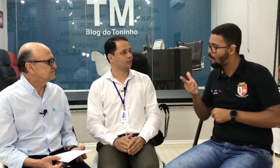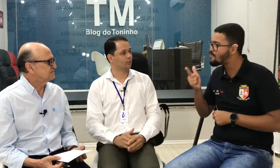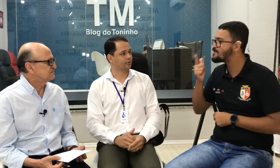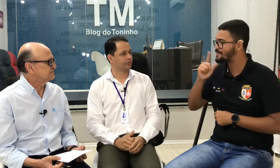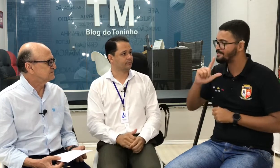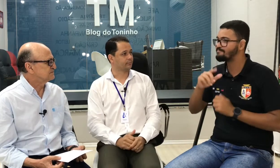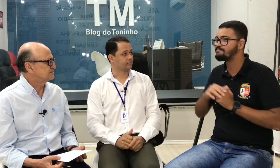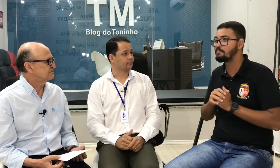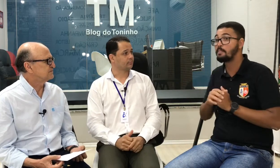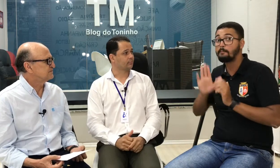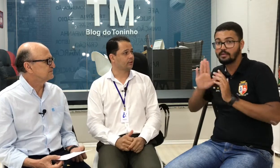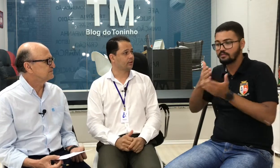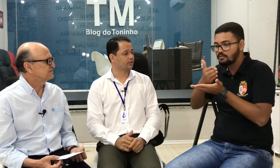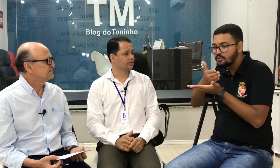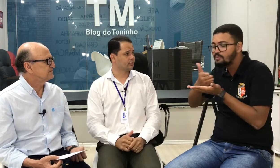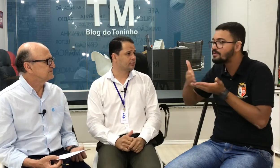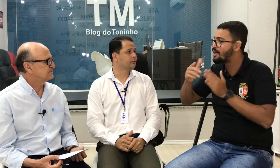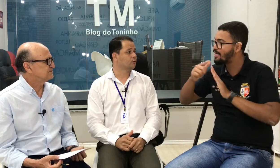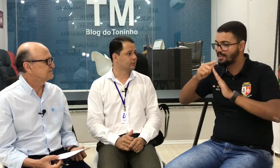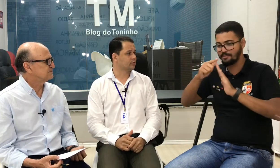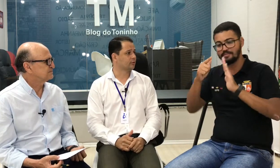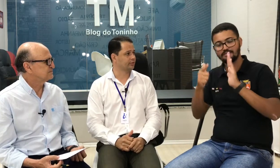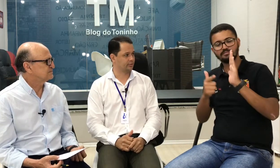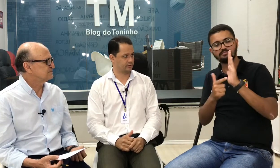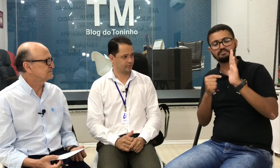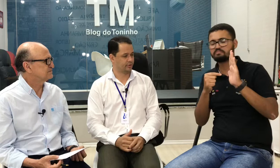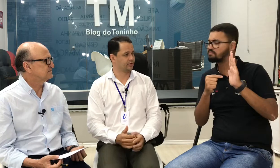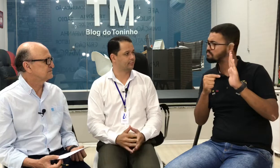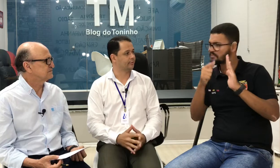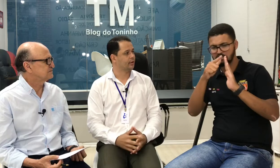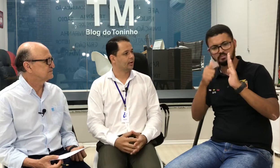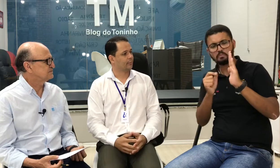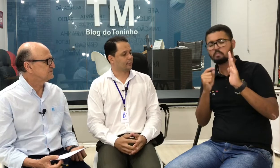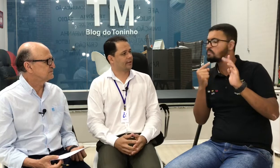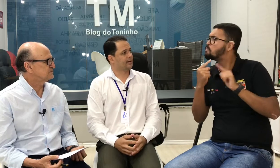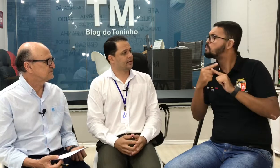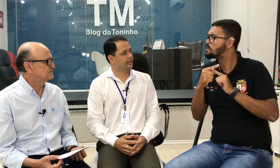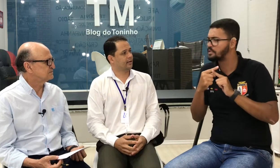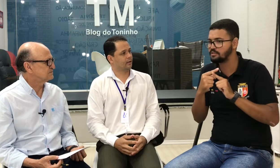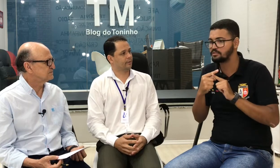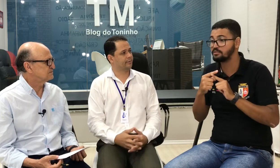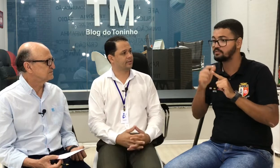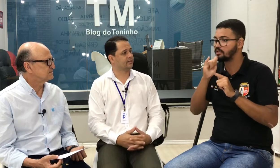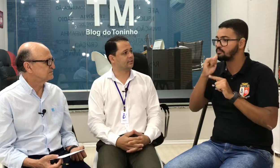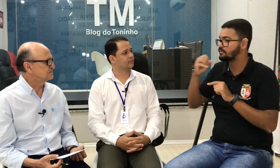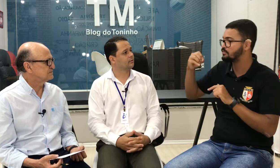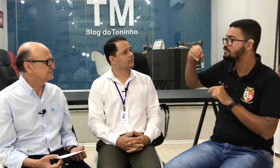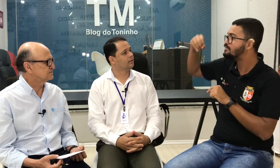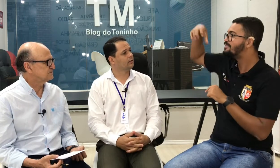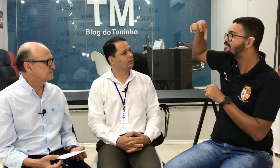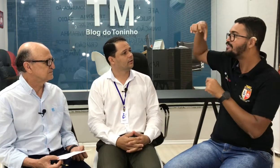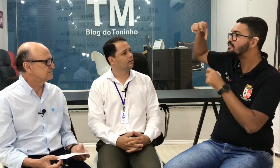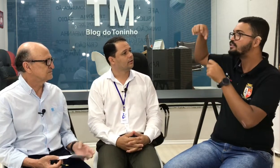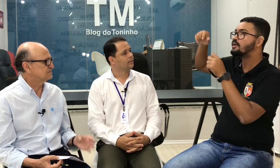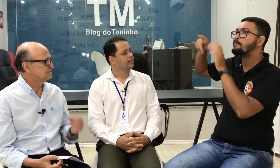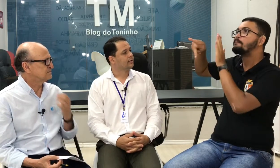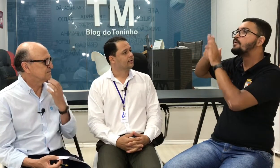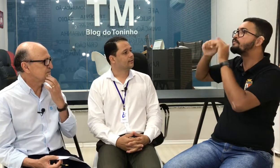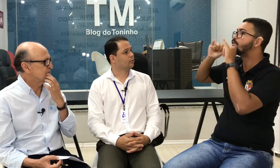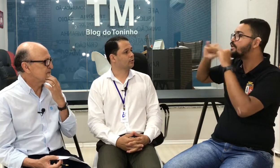Hoje a gente já conseguiu algumas coisas. Por exemplo, a própria livraria é uma empresa que trouxe pra